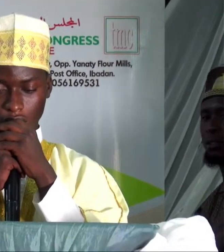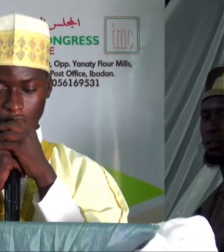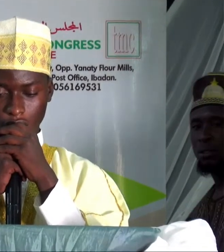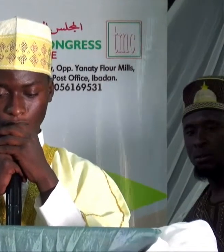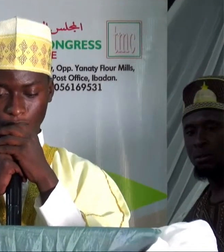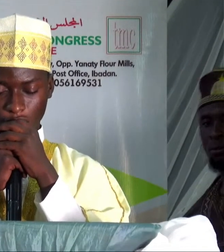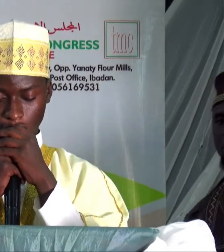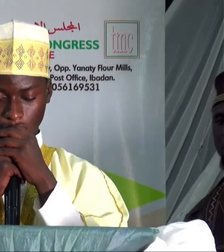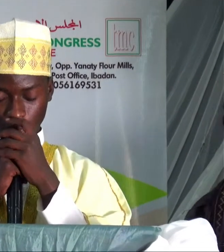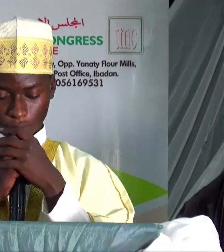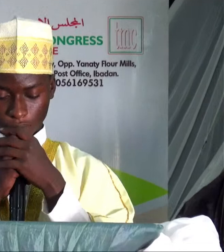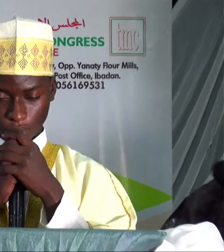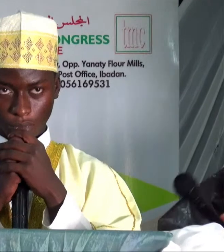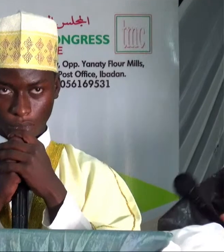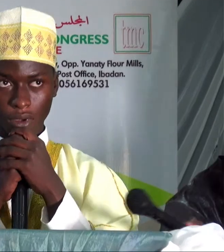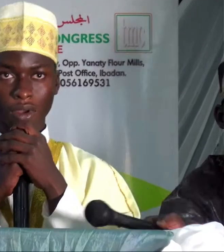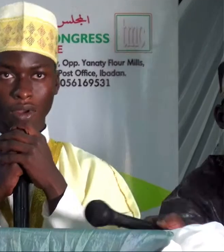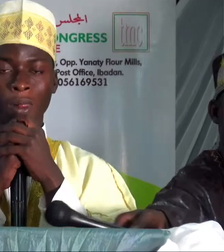الرجيم